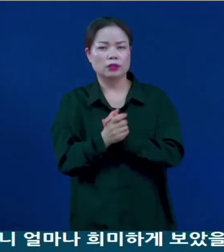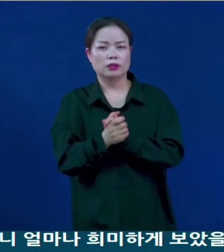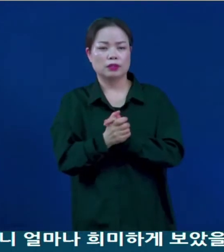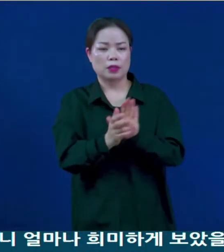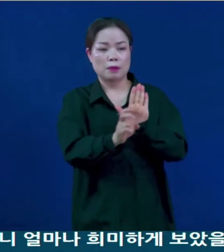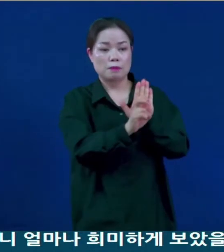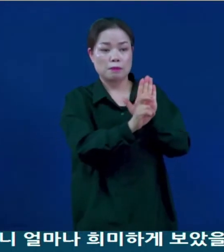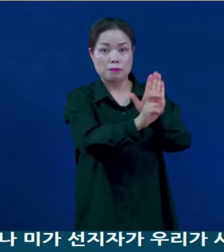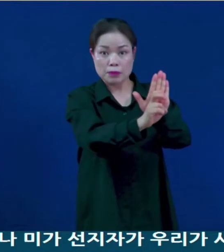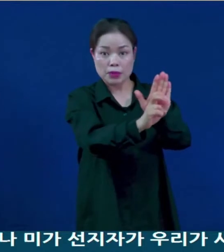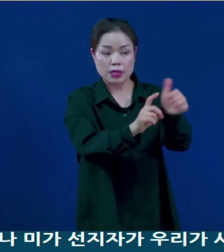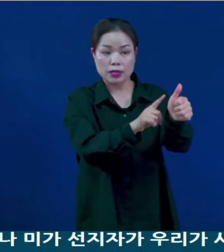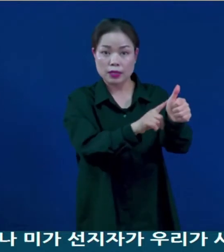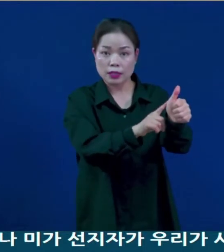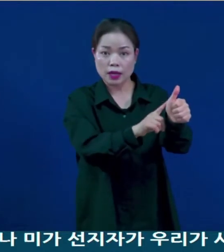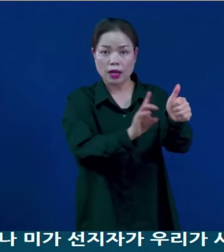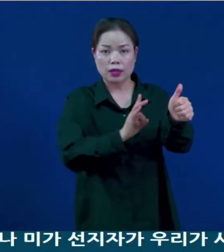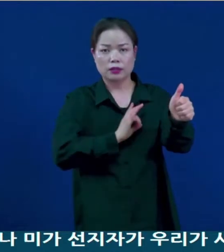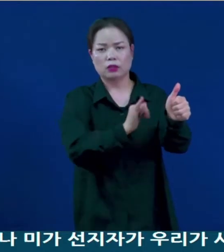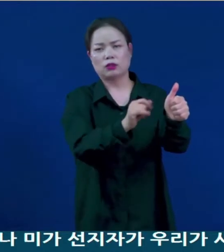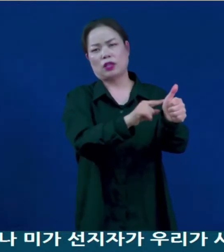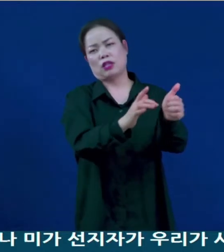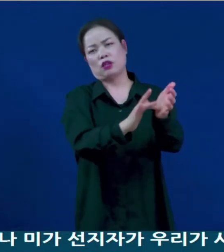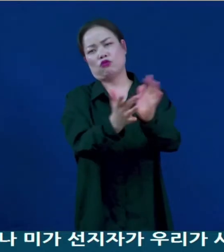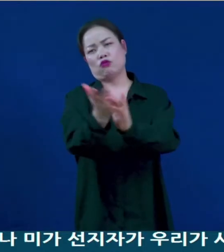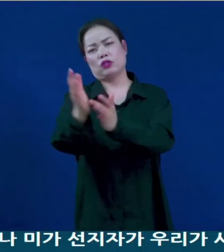선지자가 예수 그리스도께서